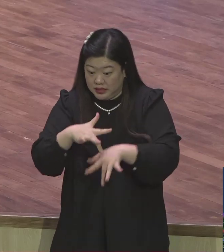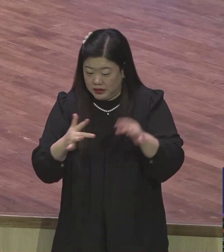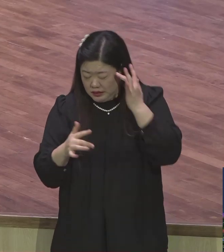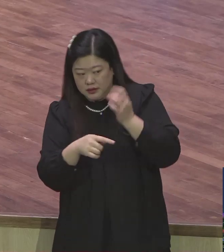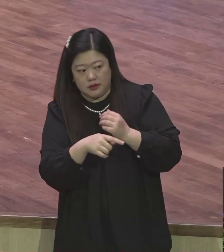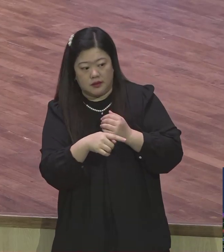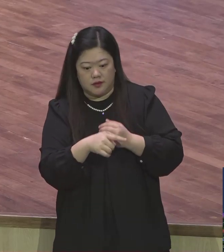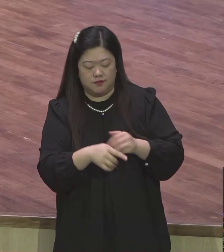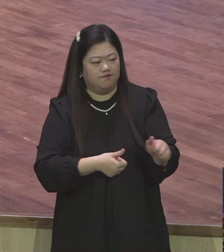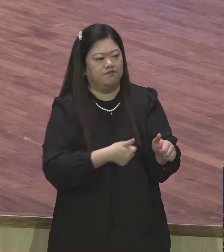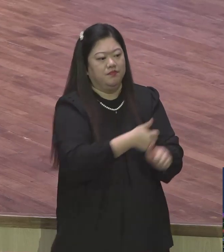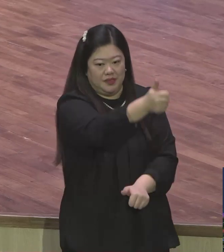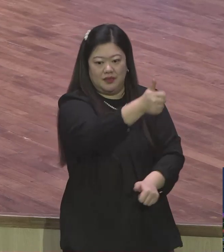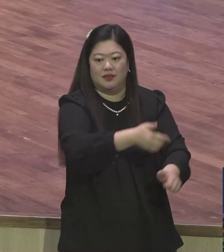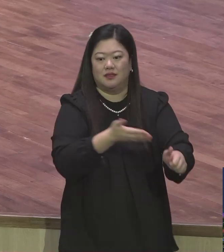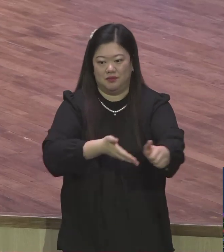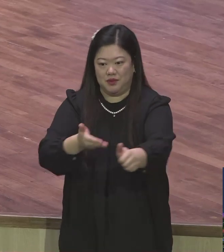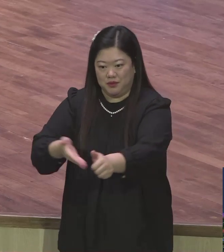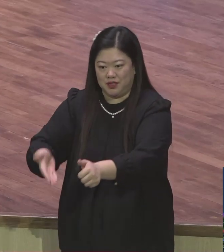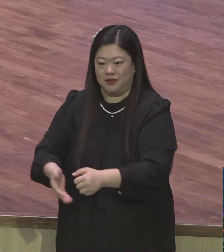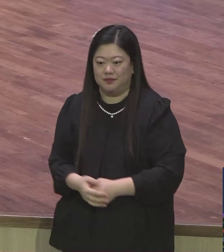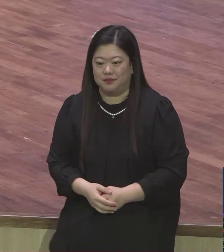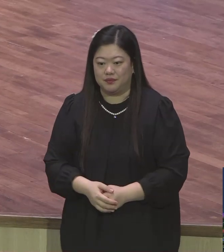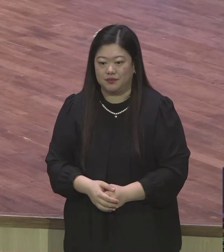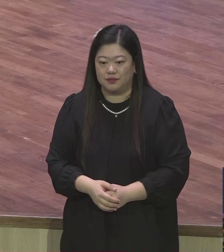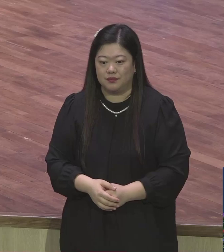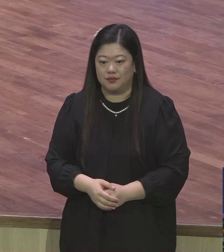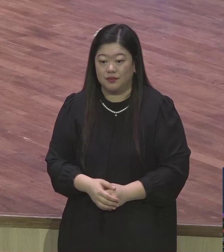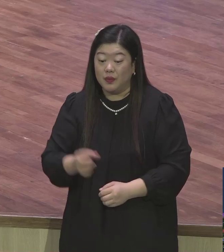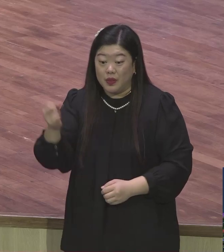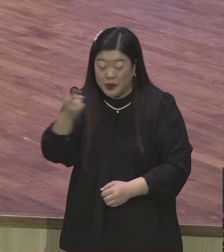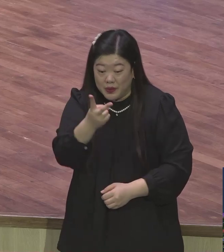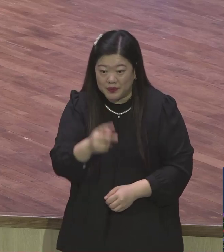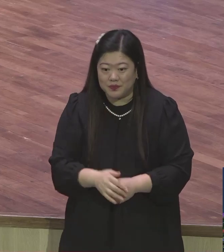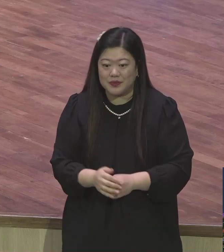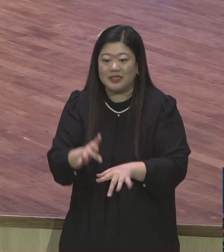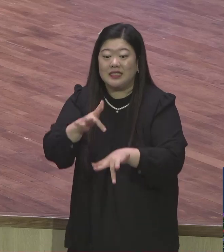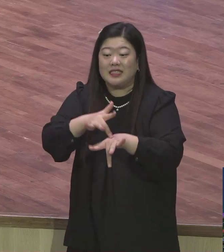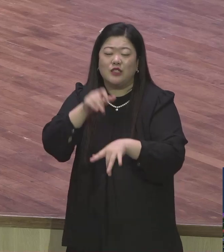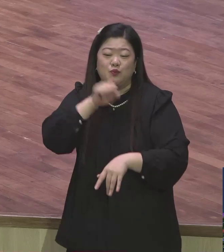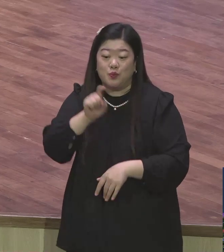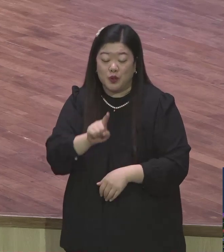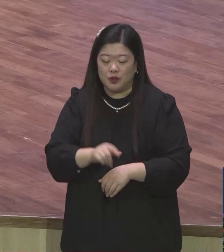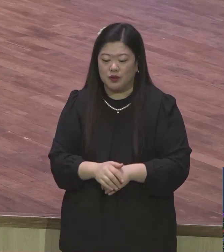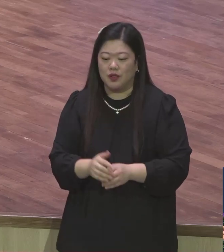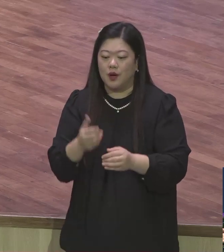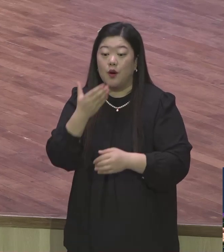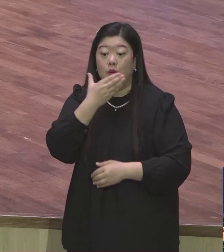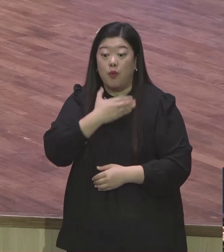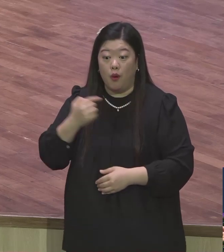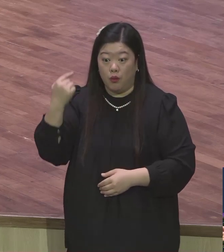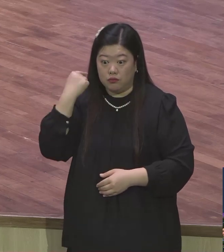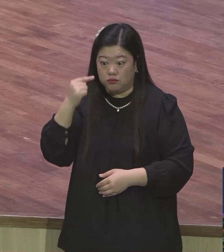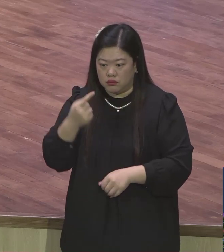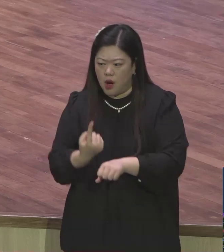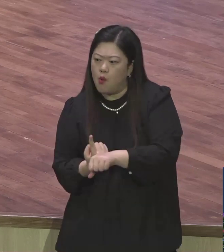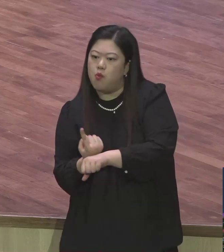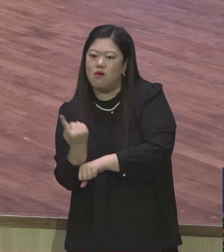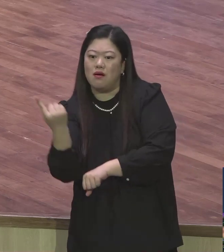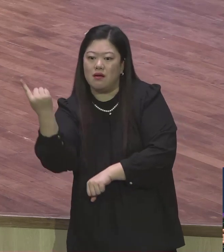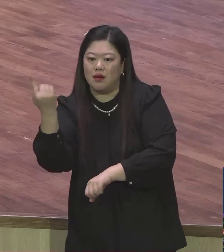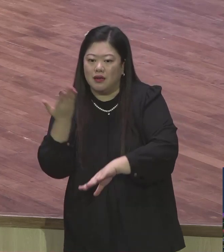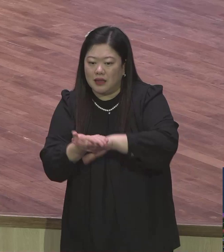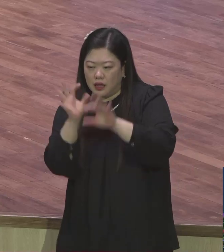바울은 사단이 예수 그리스도 아닌 다른 것에 관심 갖겠도록, 다른 것에, 복음이 아닌 다른 것에 관심 갖도록, 다른